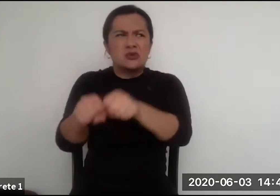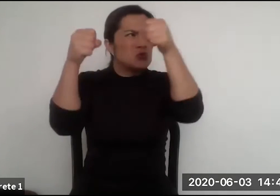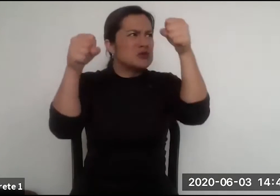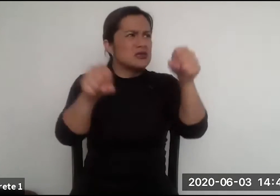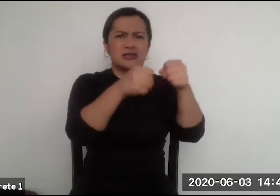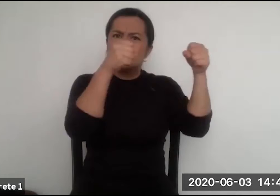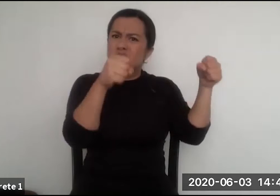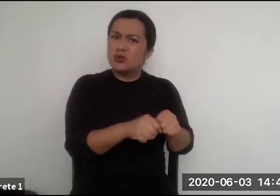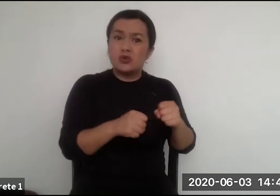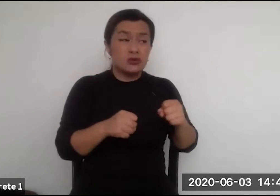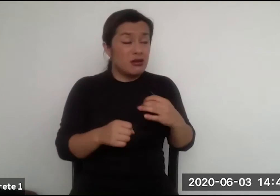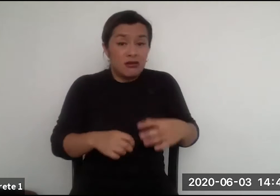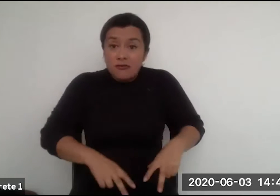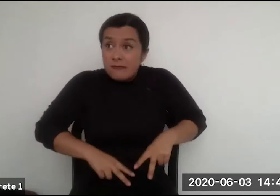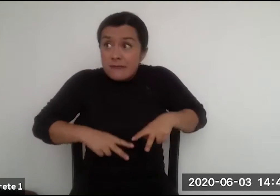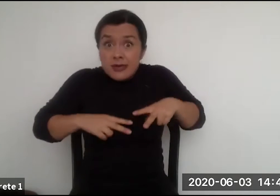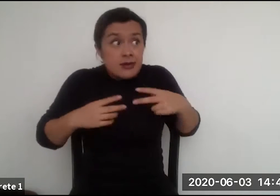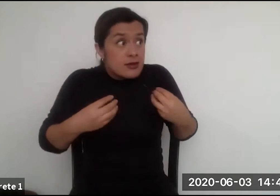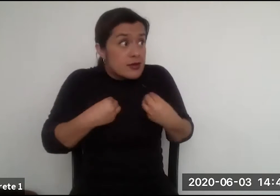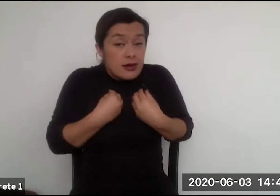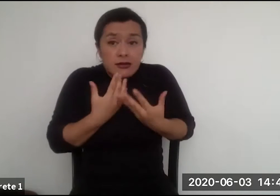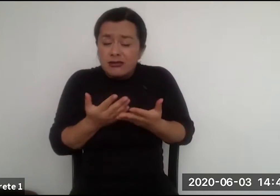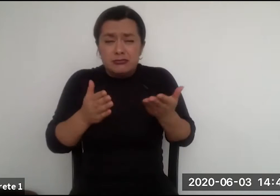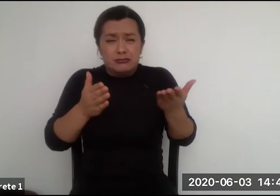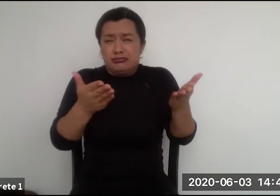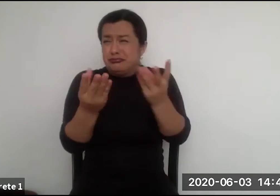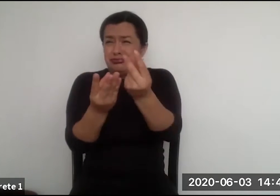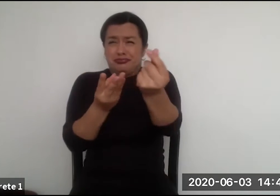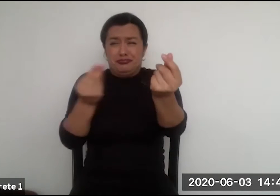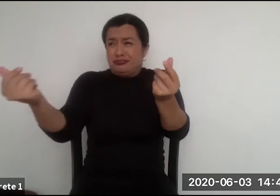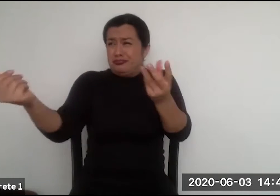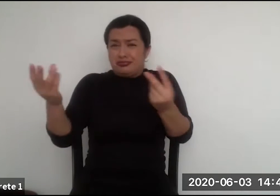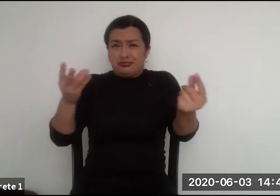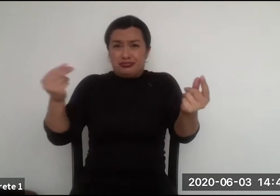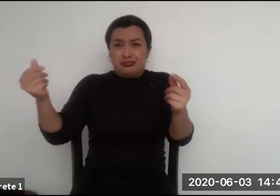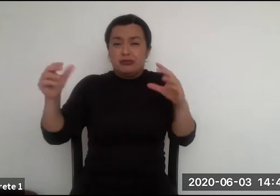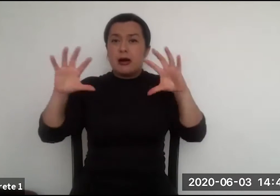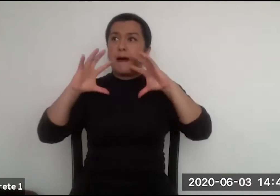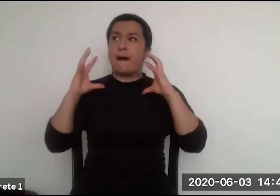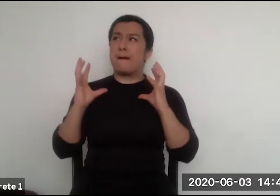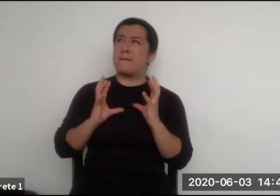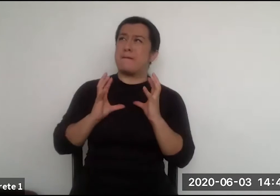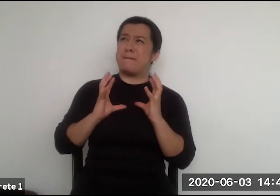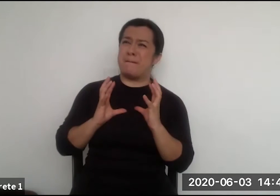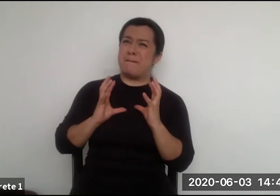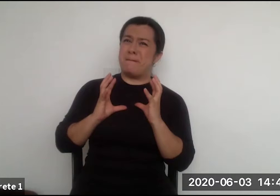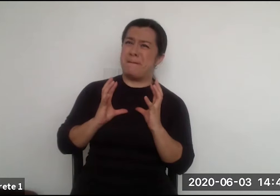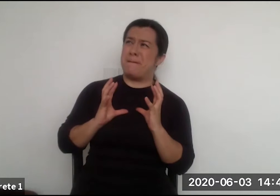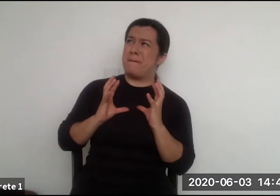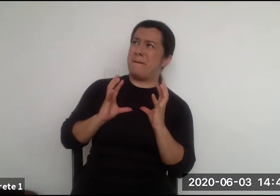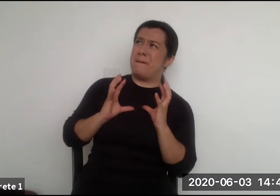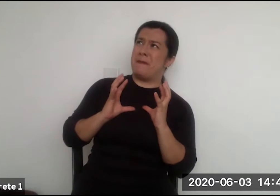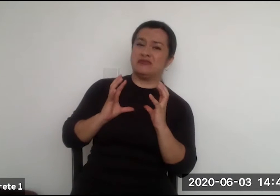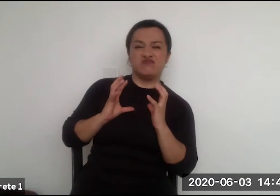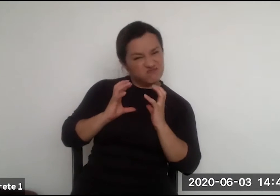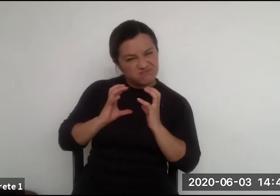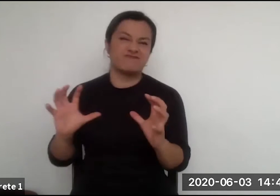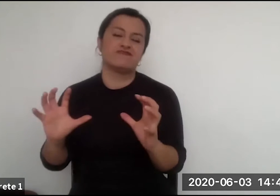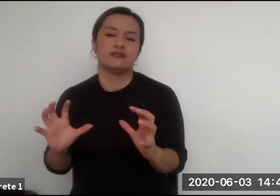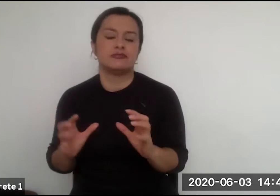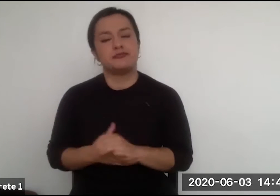aniquilado la vida, hacia una era en donde la tierra sea el nuevo paradigma.